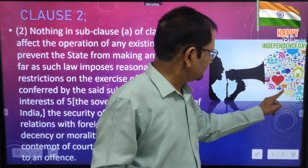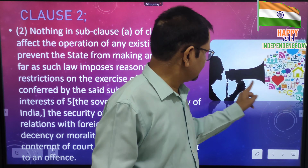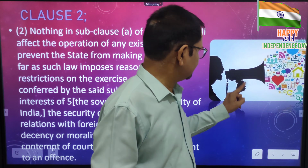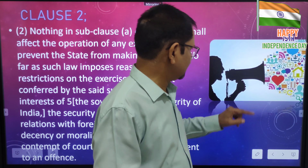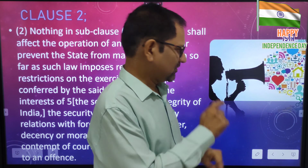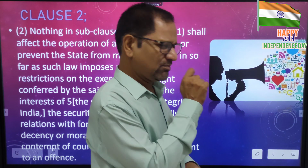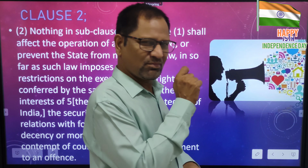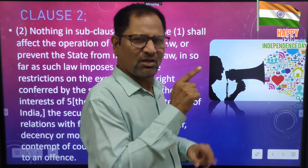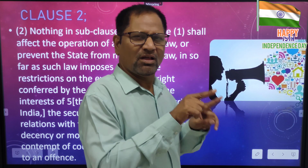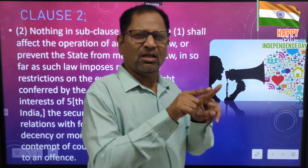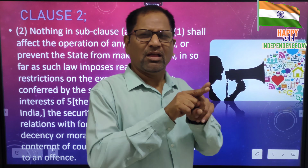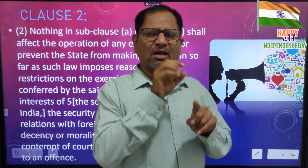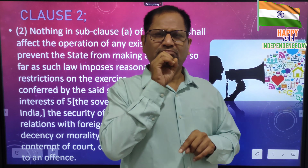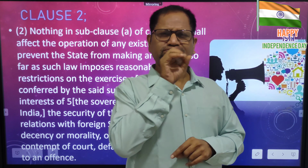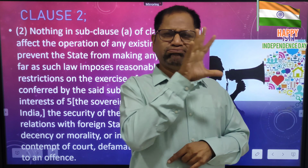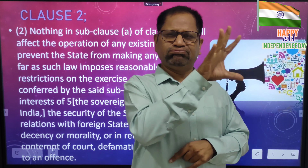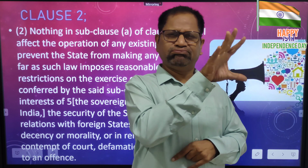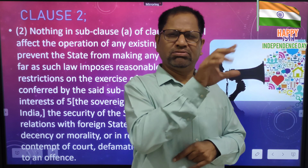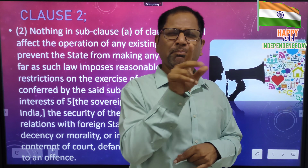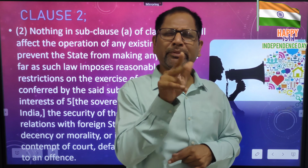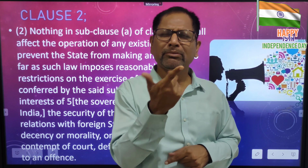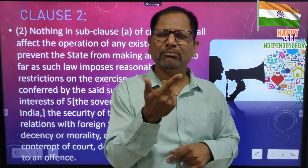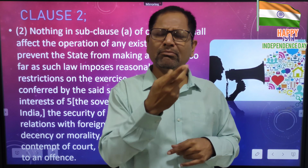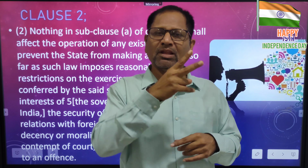जो चित्र है इसका अर्थ क्या है।